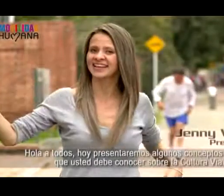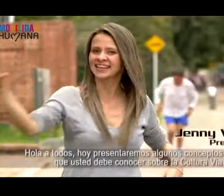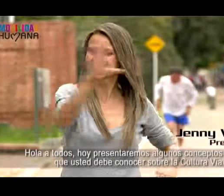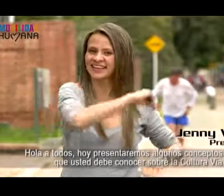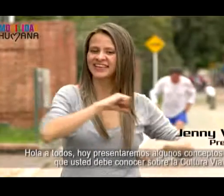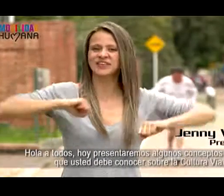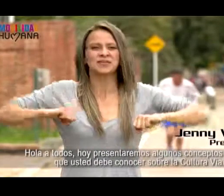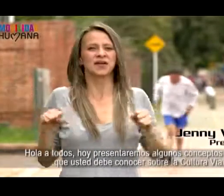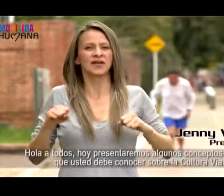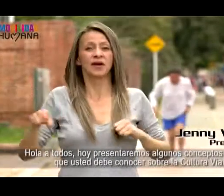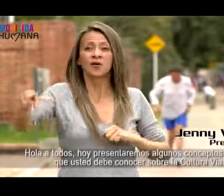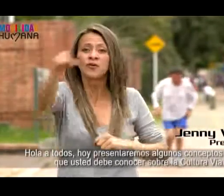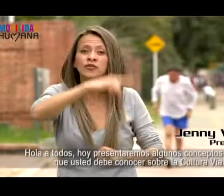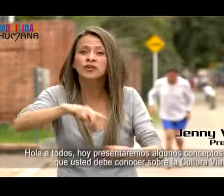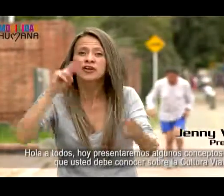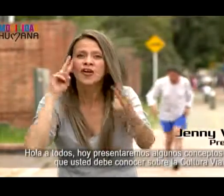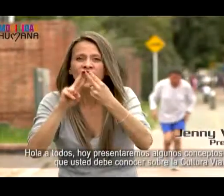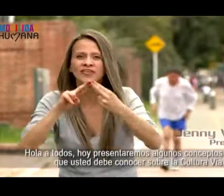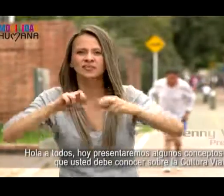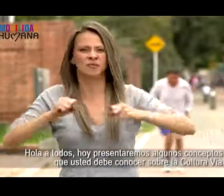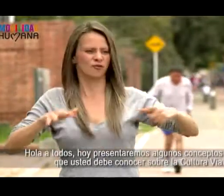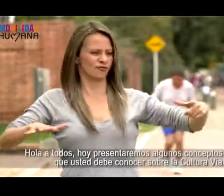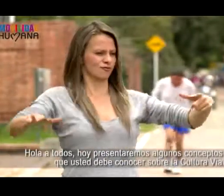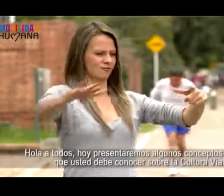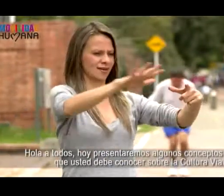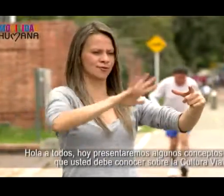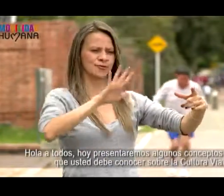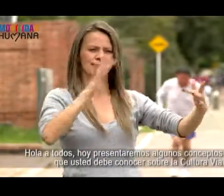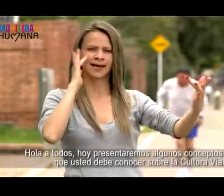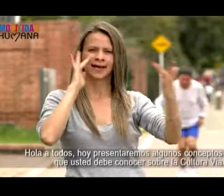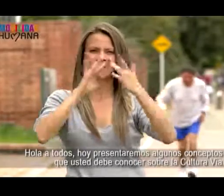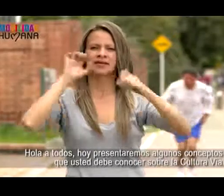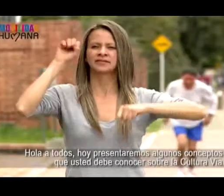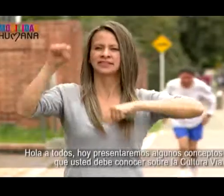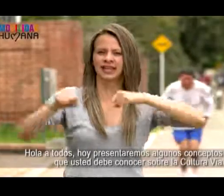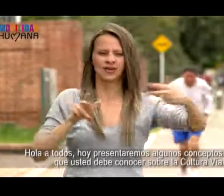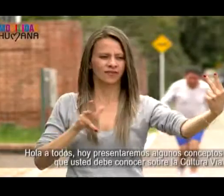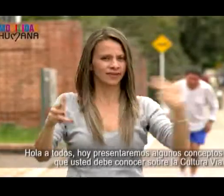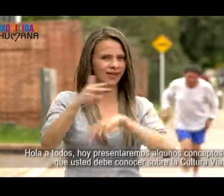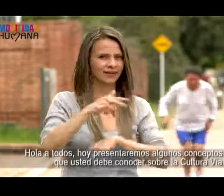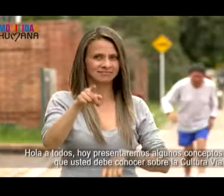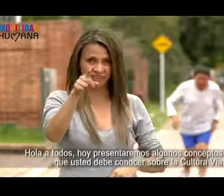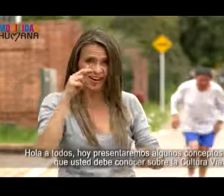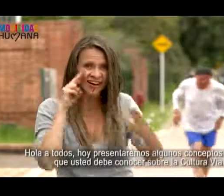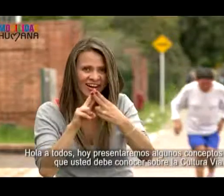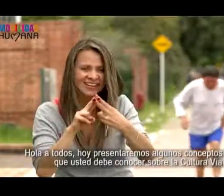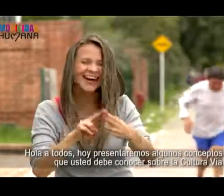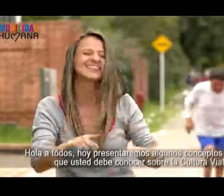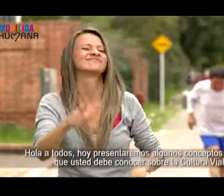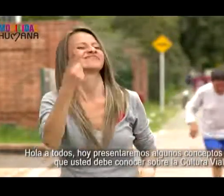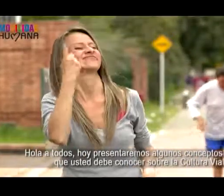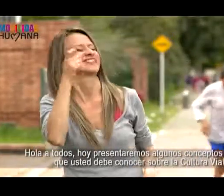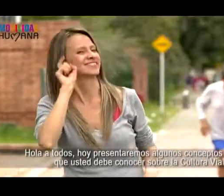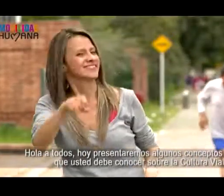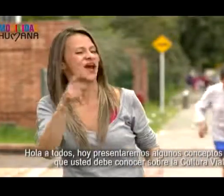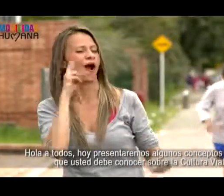todos. Hoy presentaremos algunos conceptos básicos que usted debe conocer sobre la cultura vial